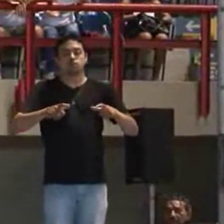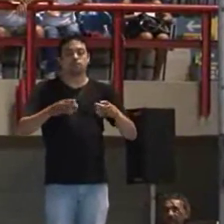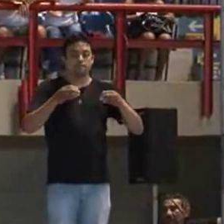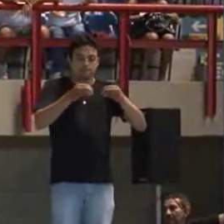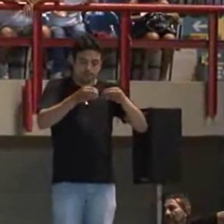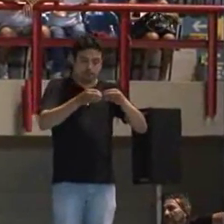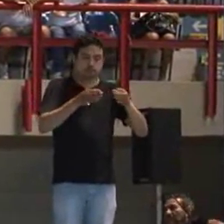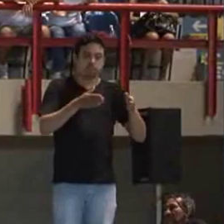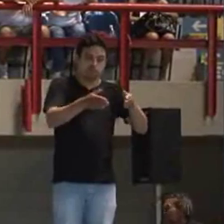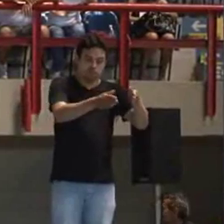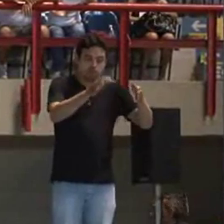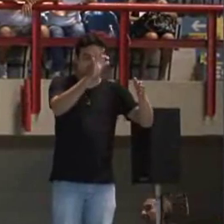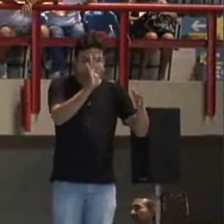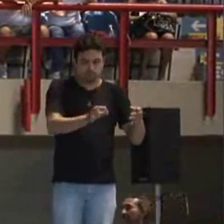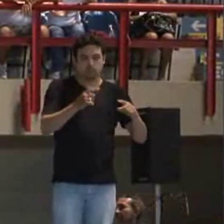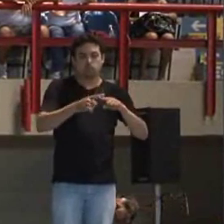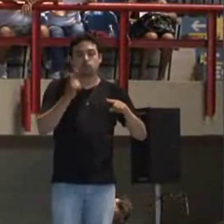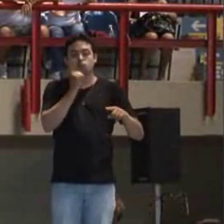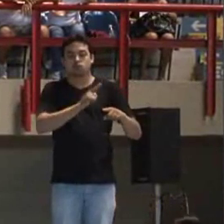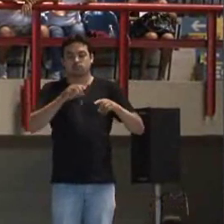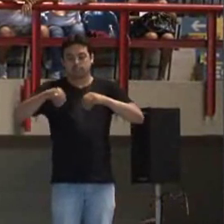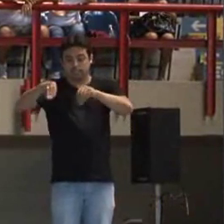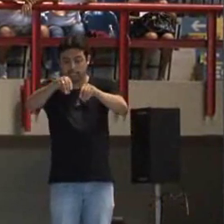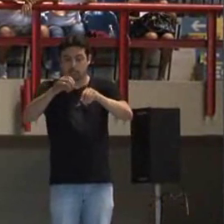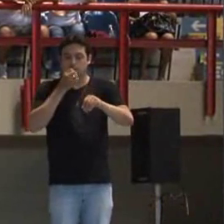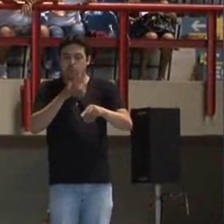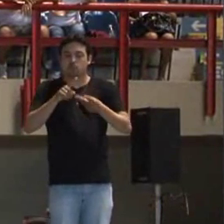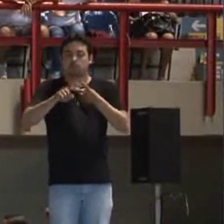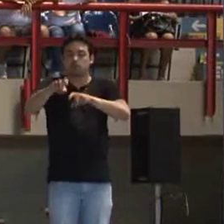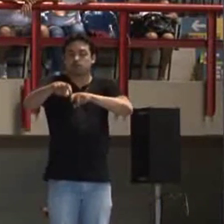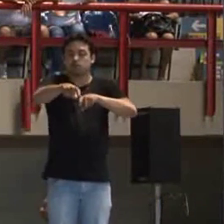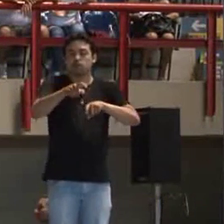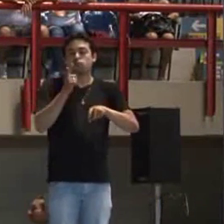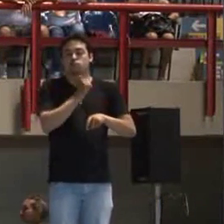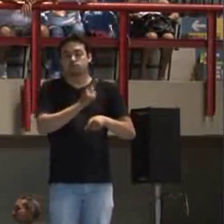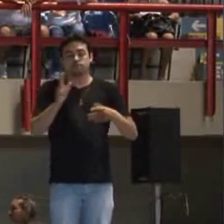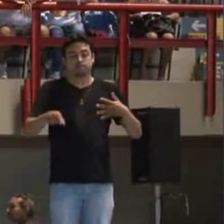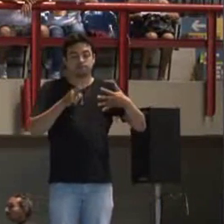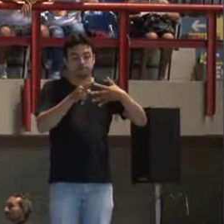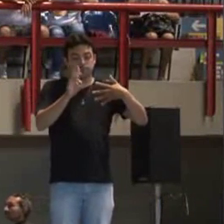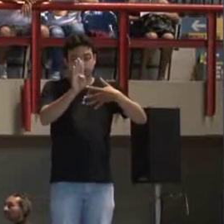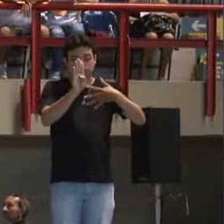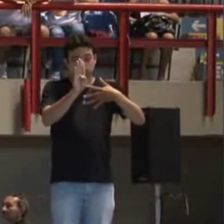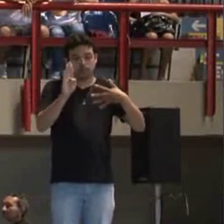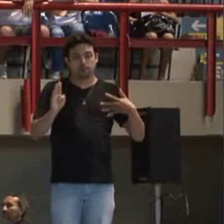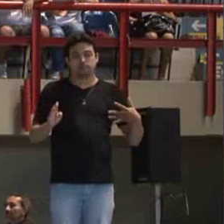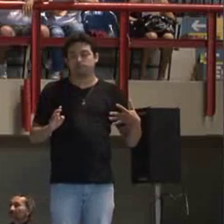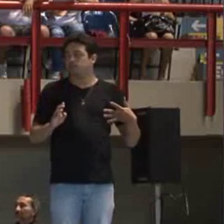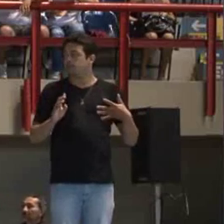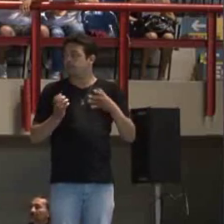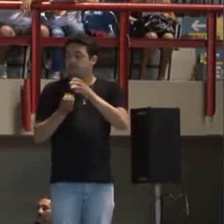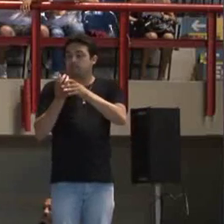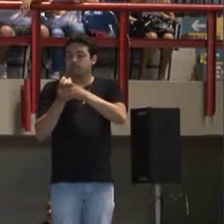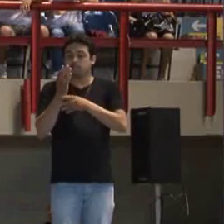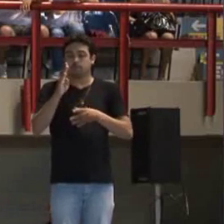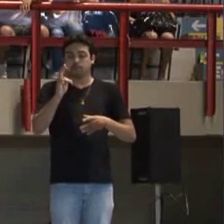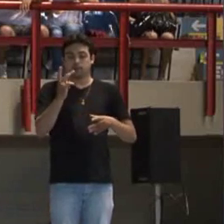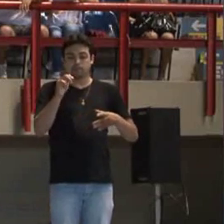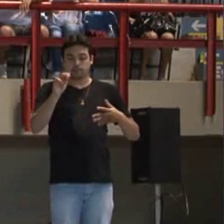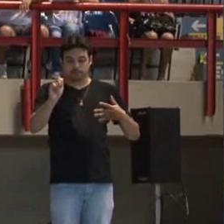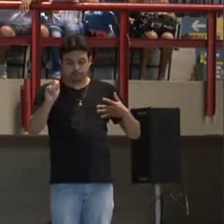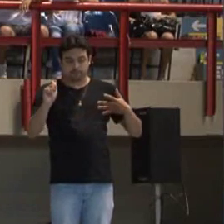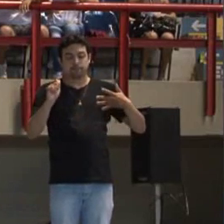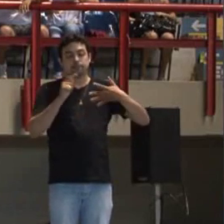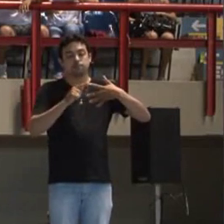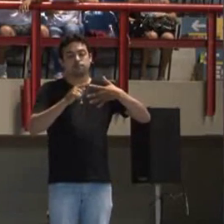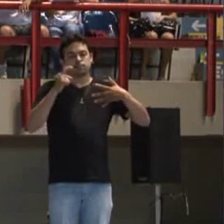Lógico. Para que você tenha um solo fértil e tenha produção agrícola, tá? B de Brahma, limão Brahma. Difícil